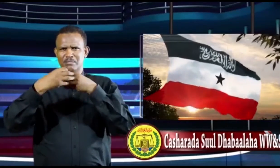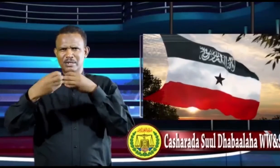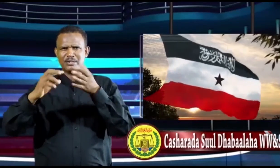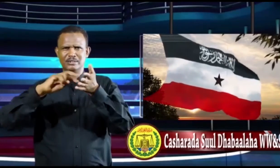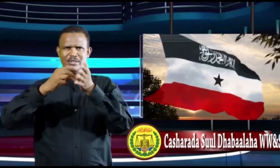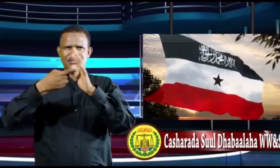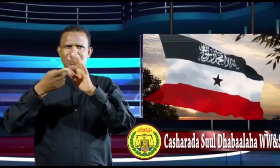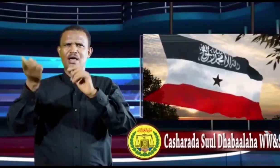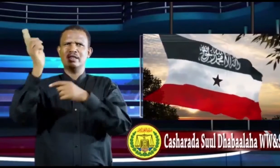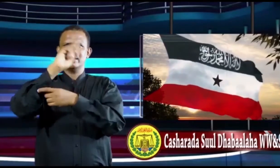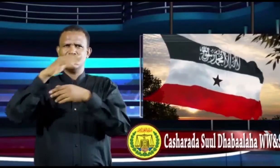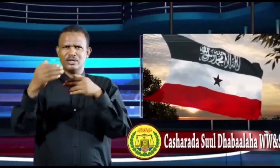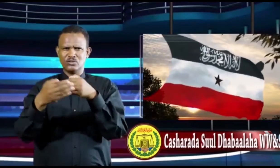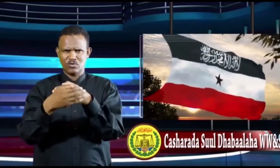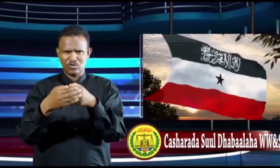malasan mochadahira.